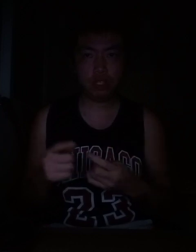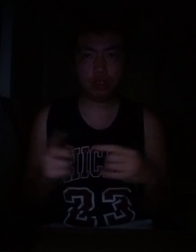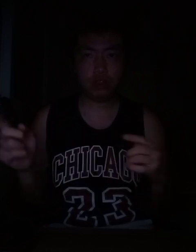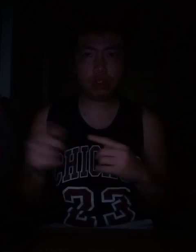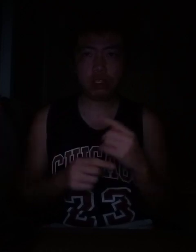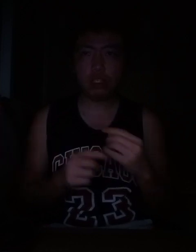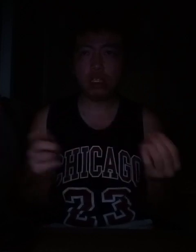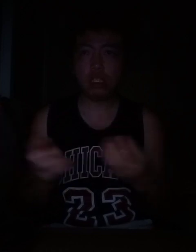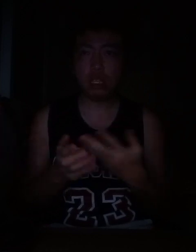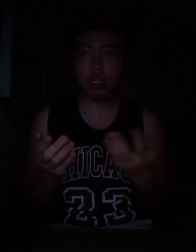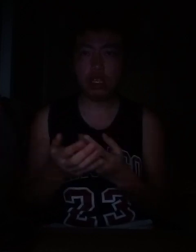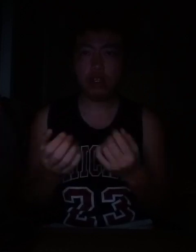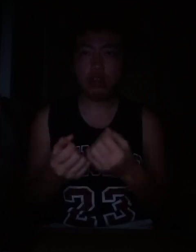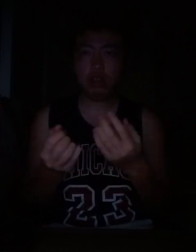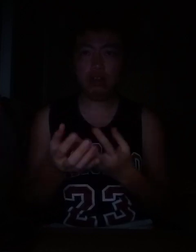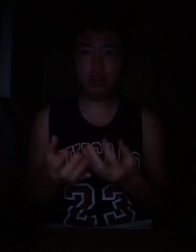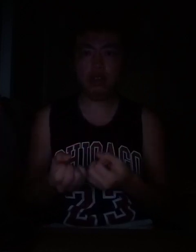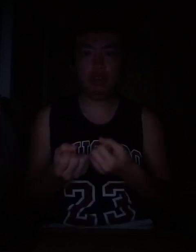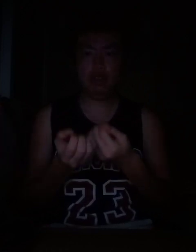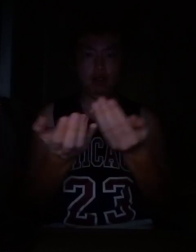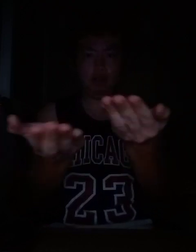다르다고 합니다. 그 이유를 서동균 기자가 자세히